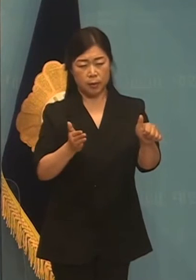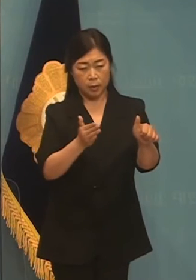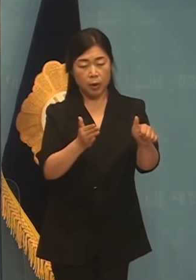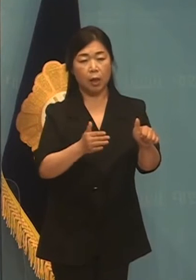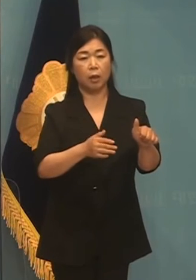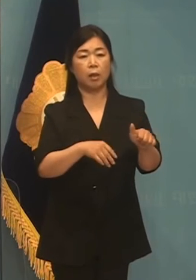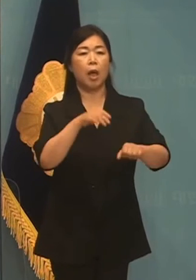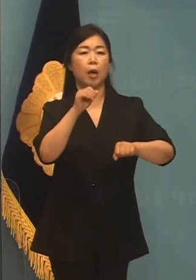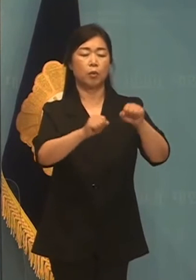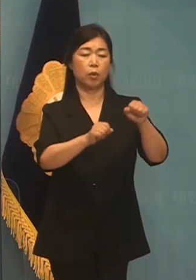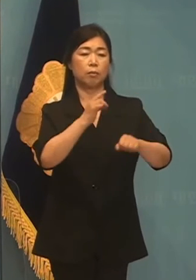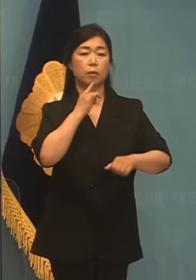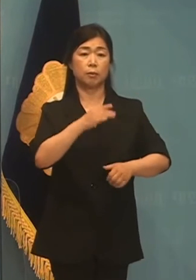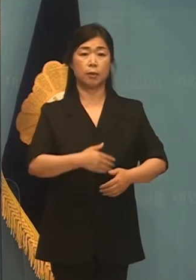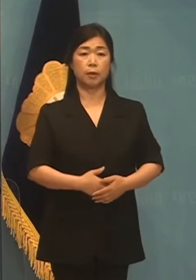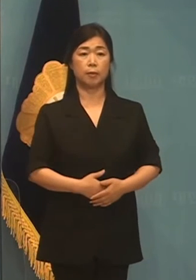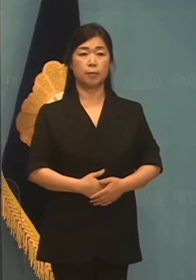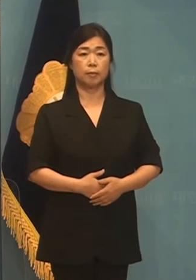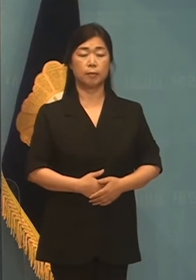선동에 불과합니다.